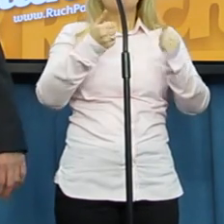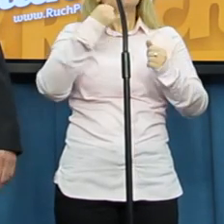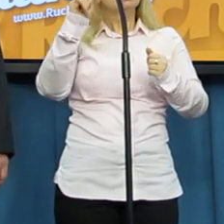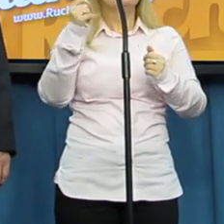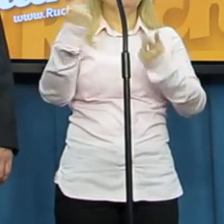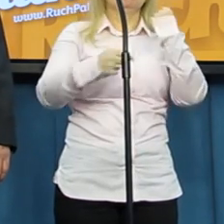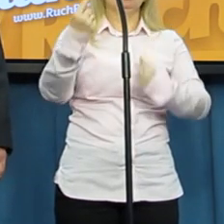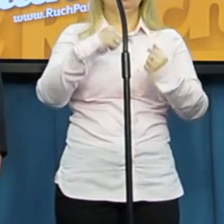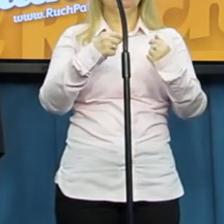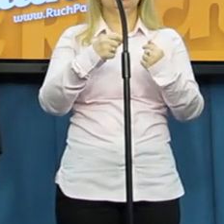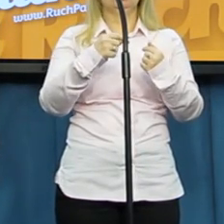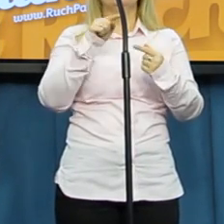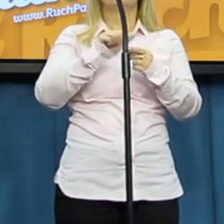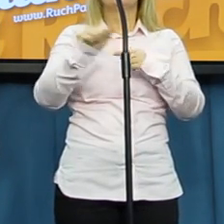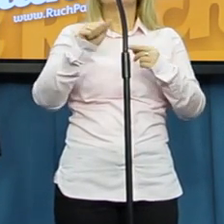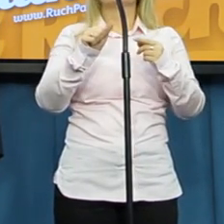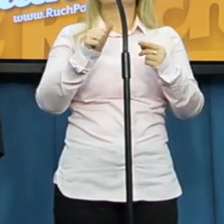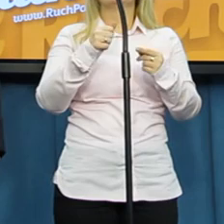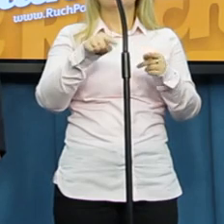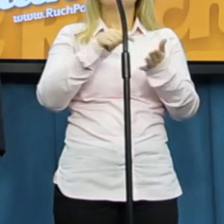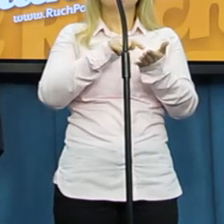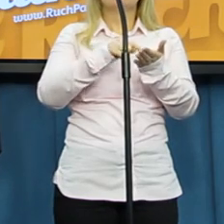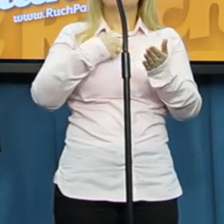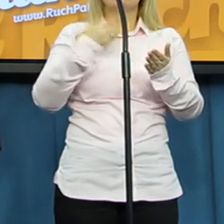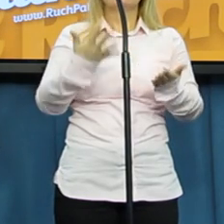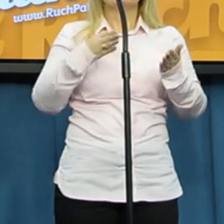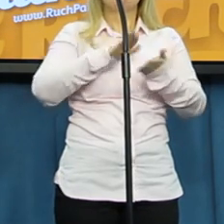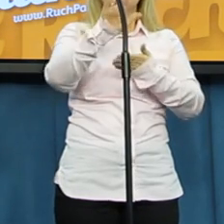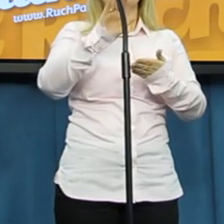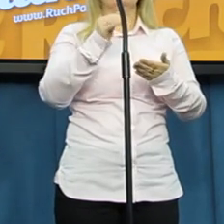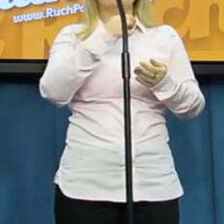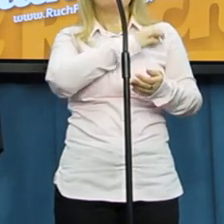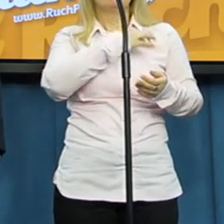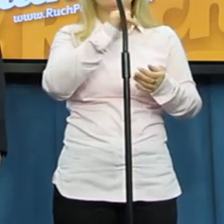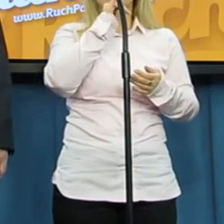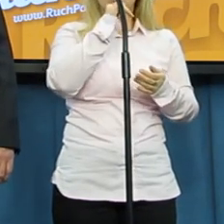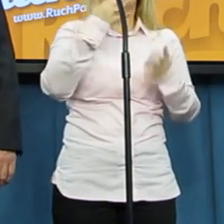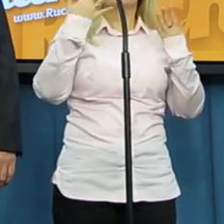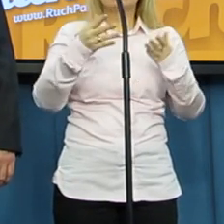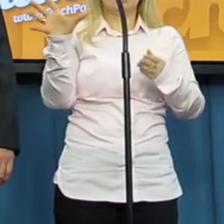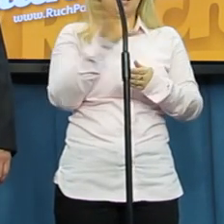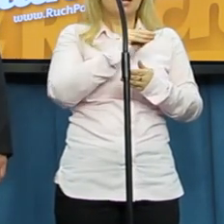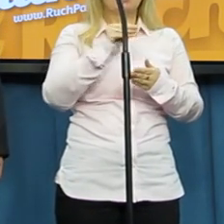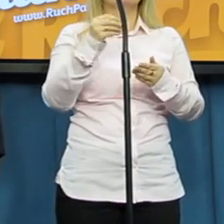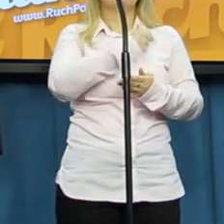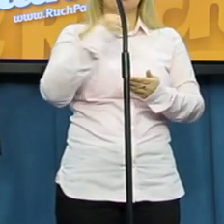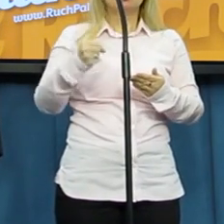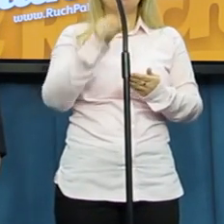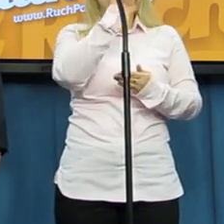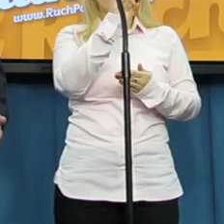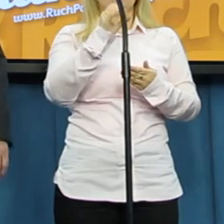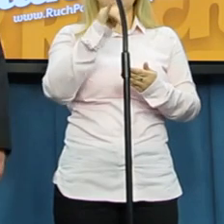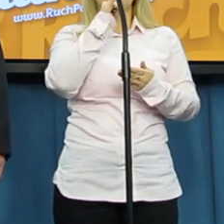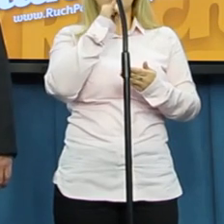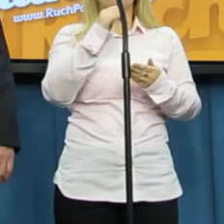i lewicowych. Arbitralnie wpisuję przedstawicieli partii Palikota do tej grupy. Chciałbym z nimi rozmawiać, chciałbym dostarczyć im